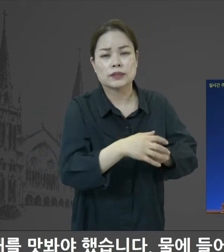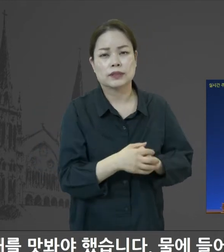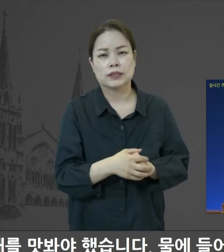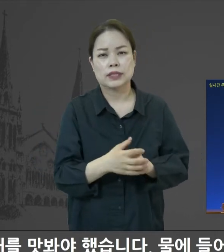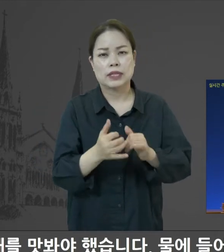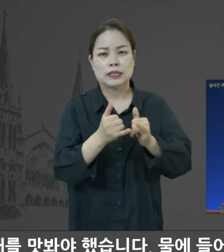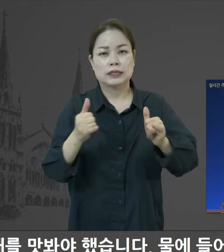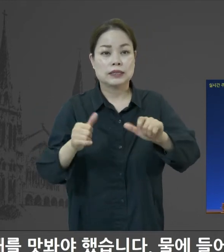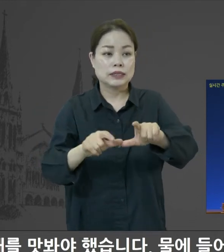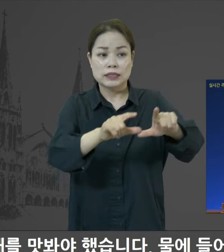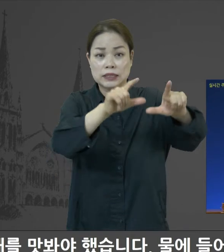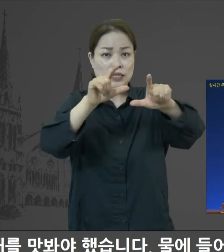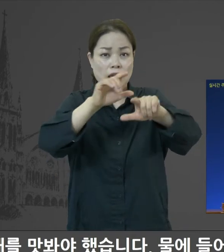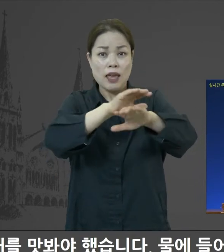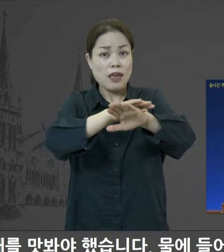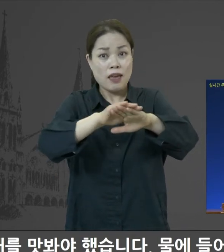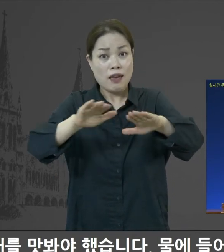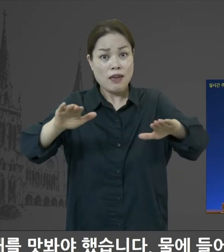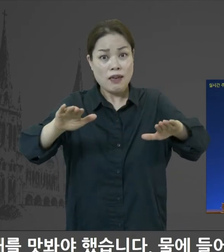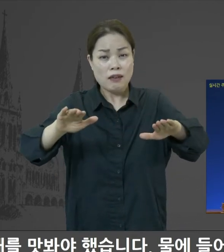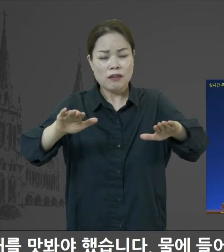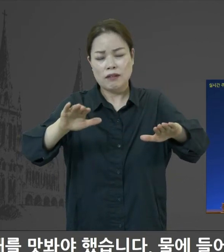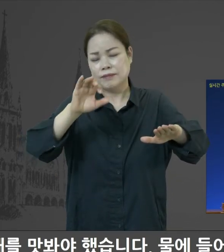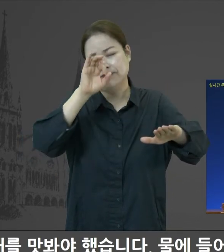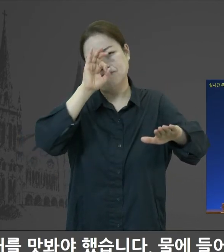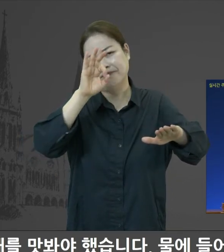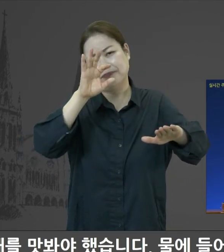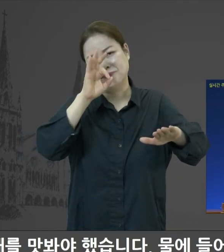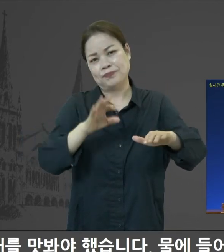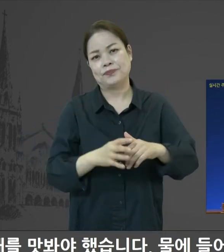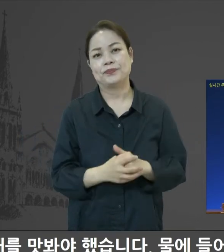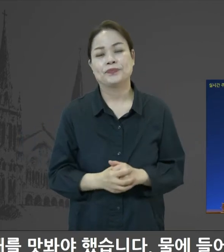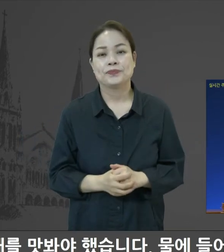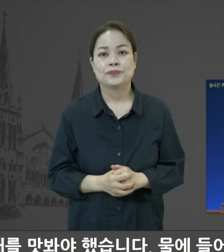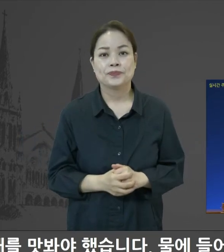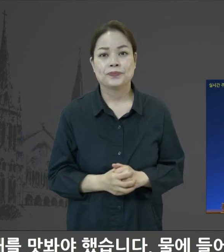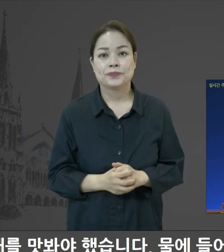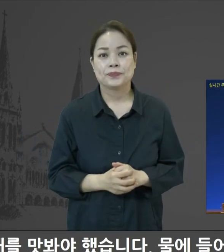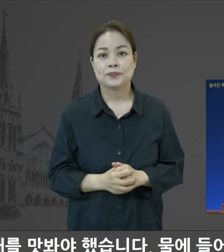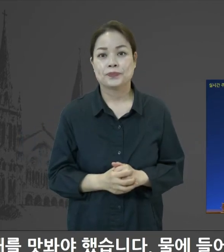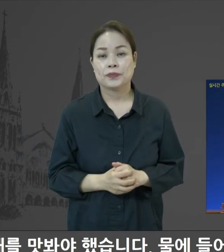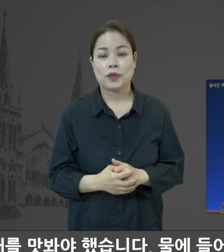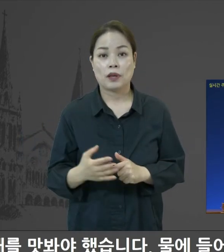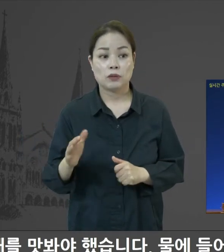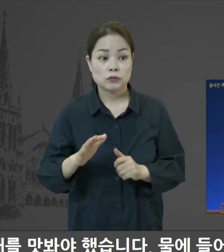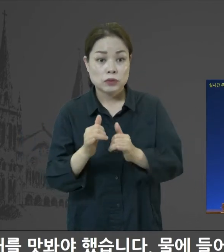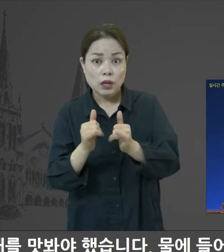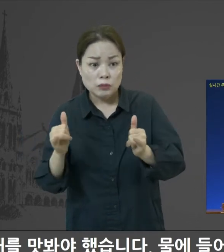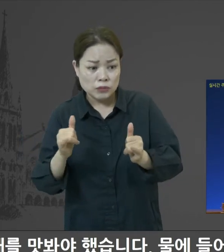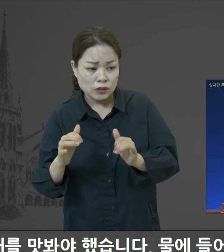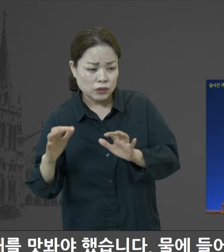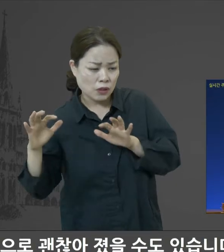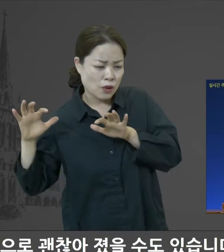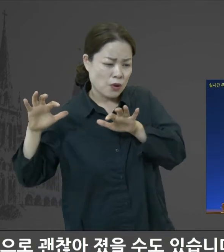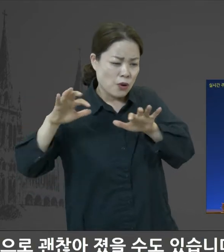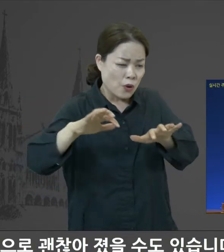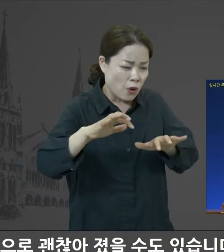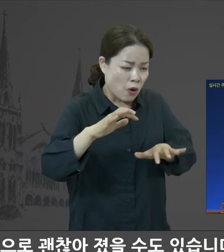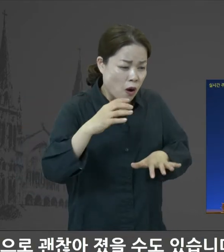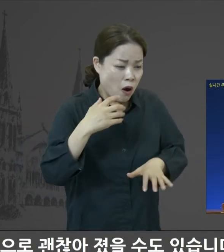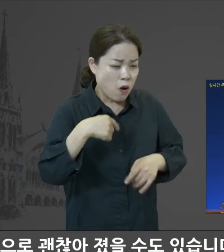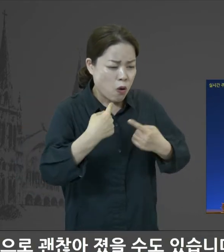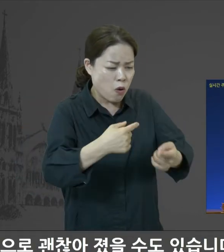인생의 근원적인 해결책을 제공하지 못했다라는 것이죠. 그럼에도 사람들은 그곳을 동경했습니다.